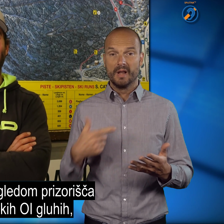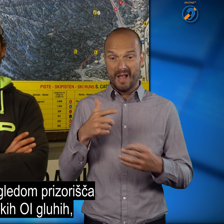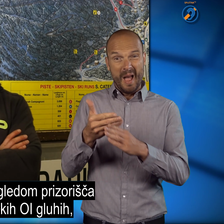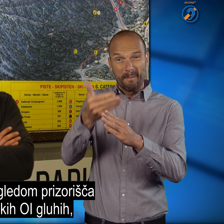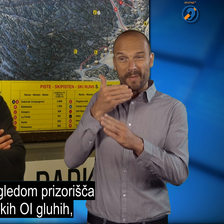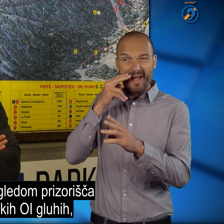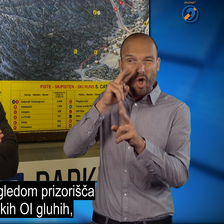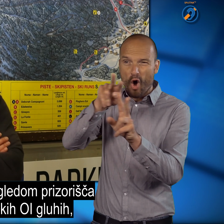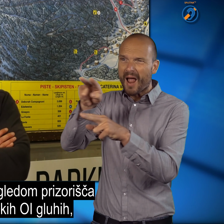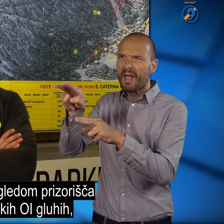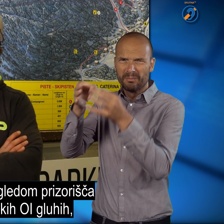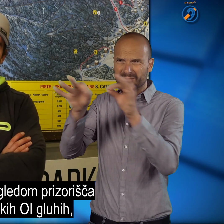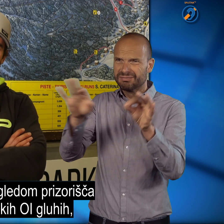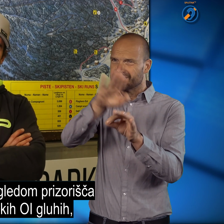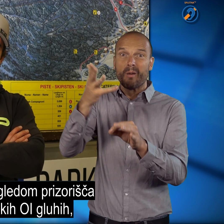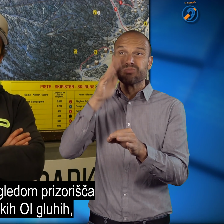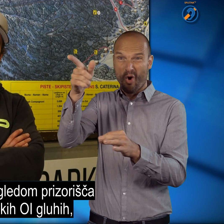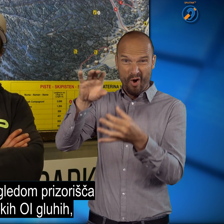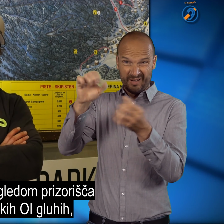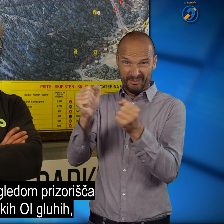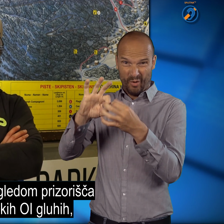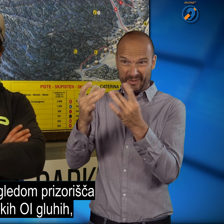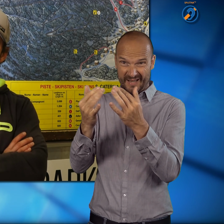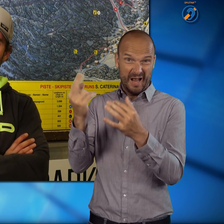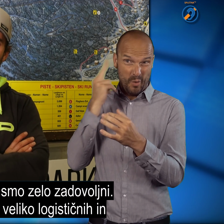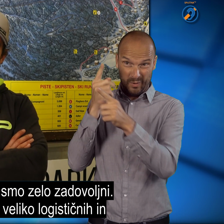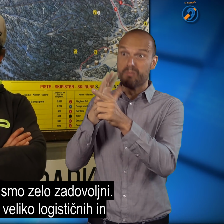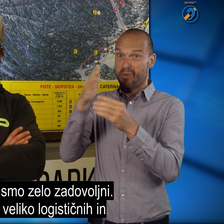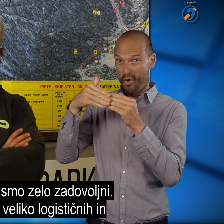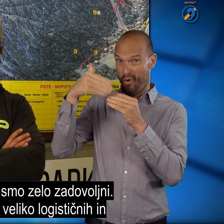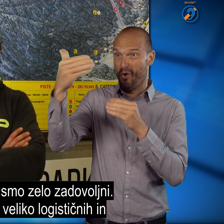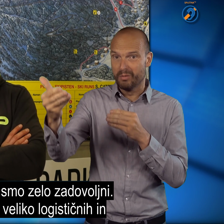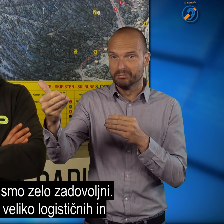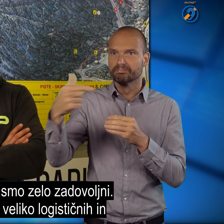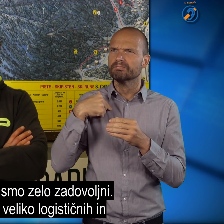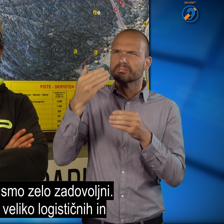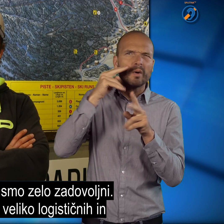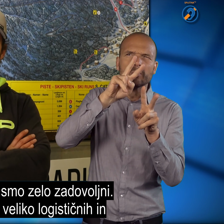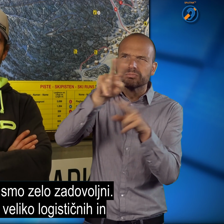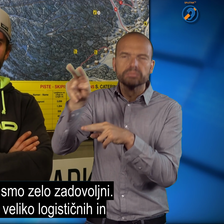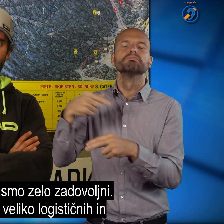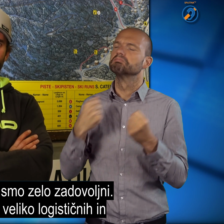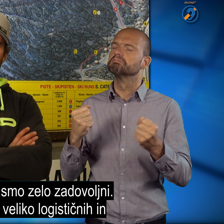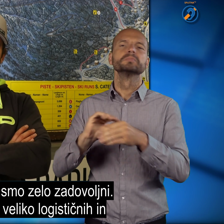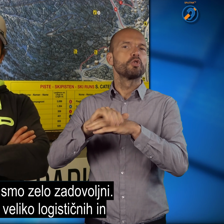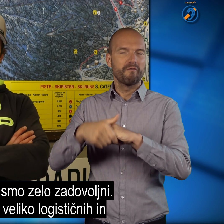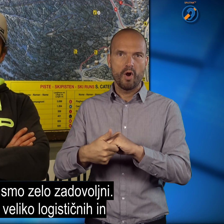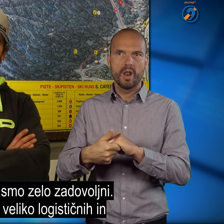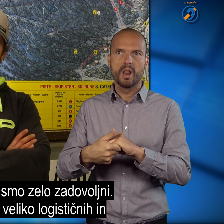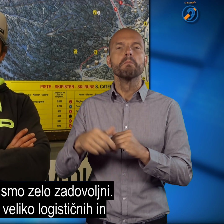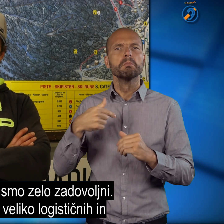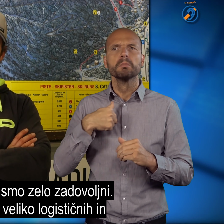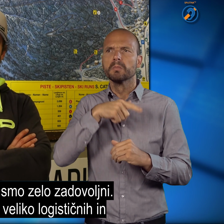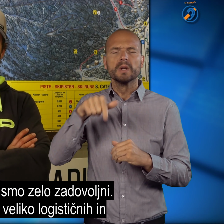Rada gledam prizorišča za zimske olimpijske igre gluhih, ki prihajajo, smo zelo zadovoljni.